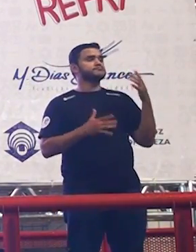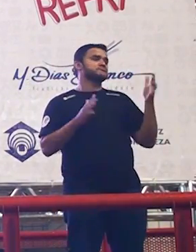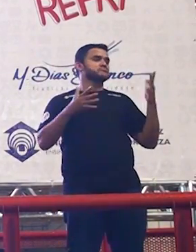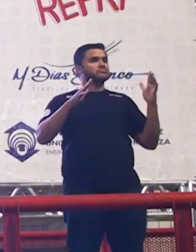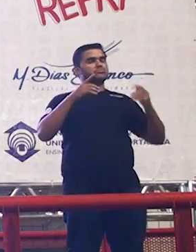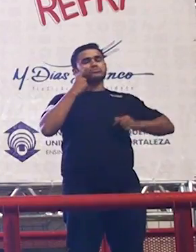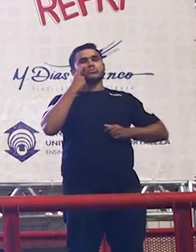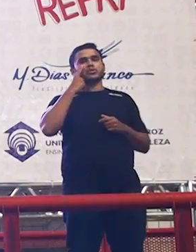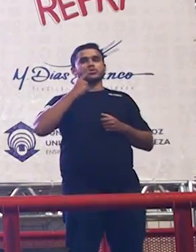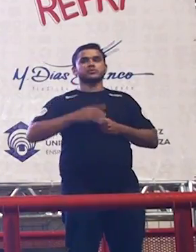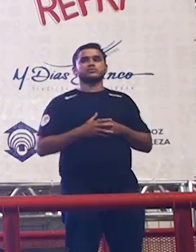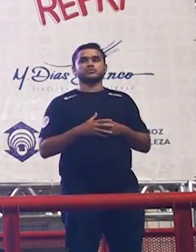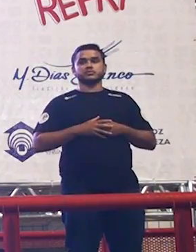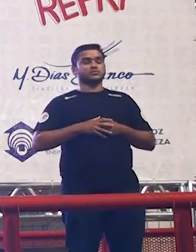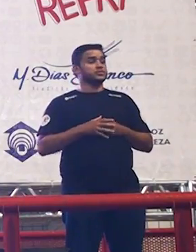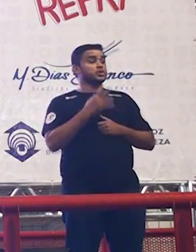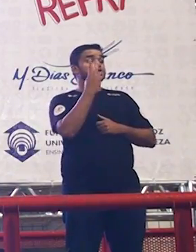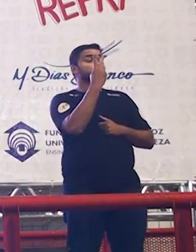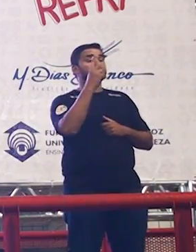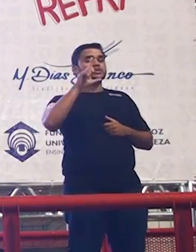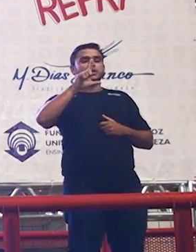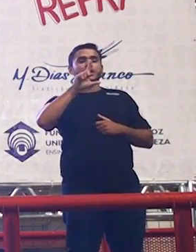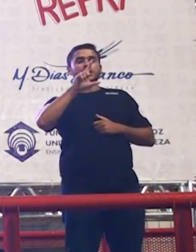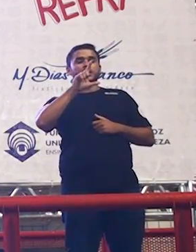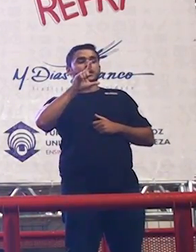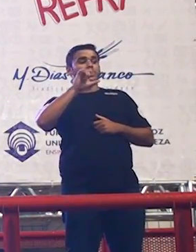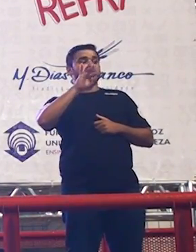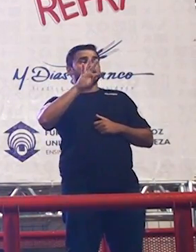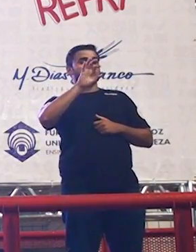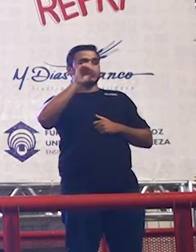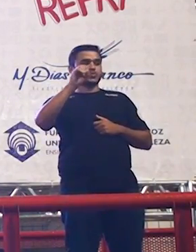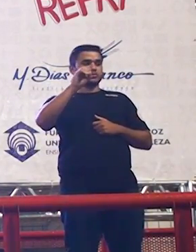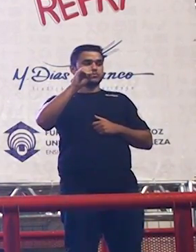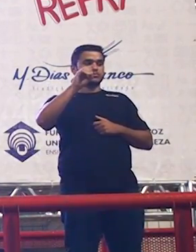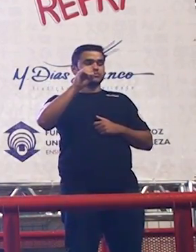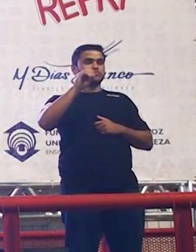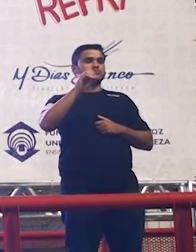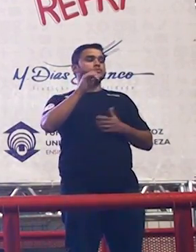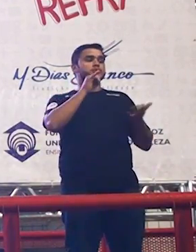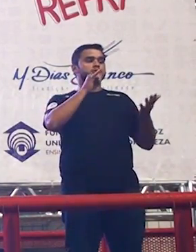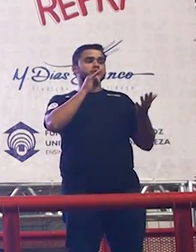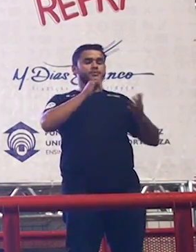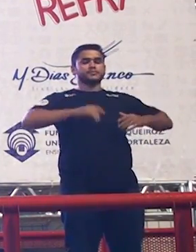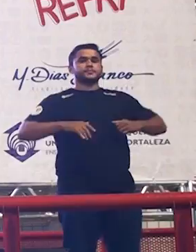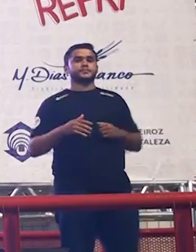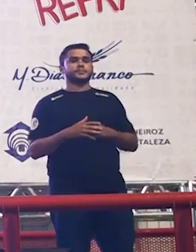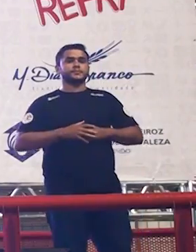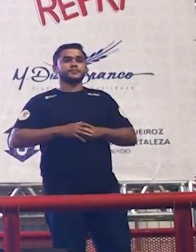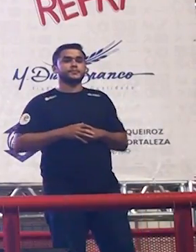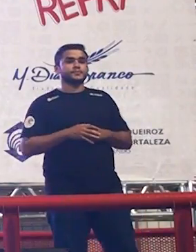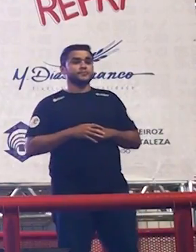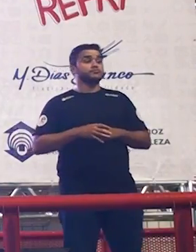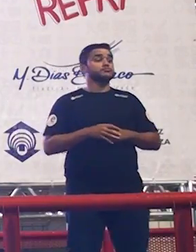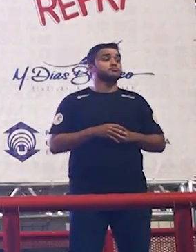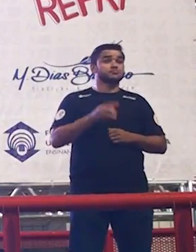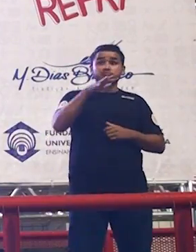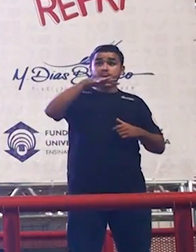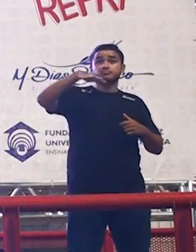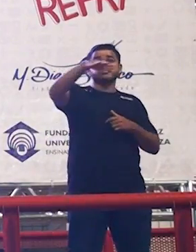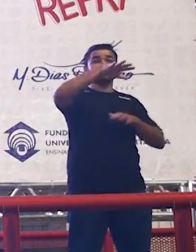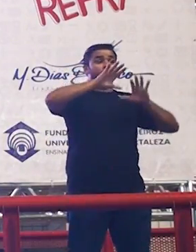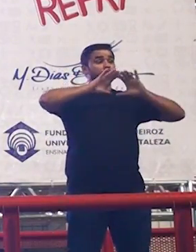seja de 2 litros de água evaporados. Um exemplo bem básico. 2 litros de